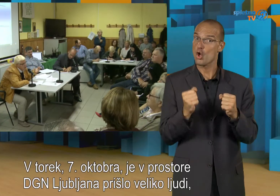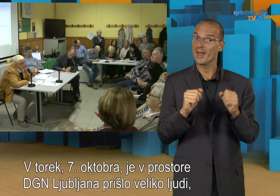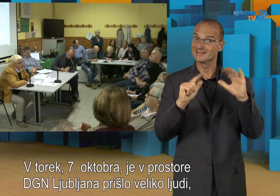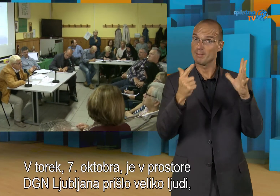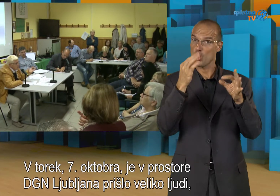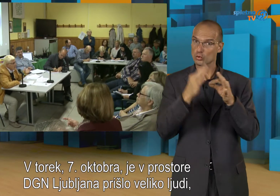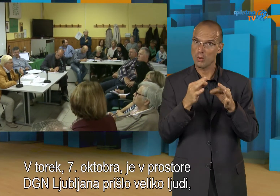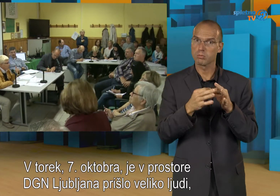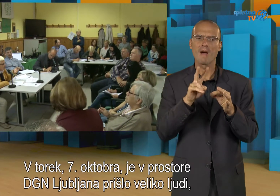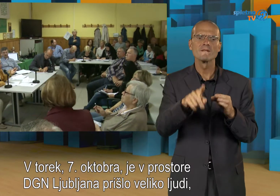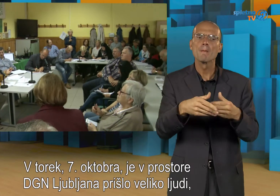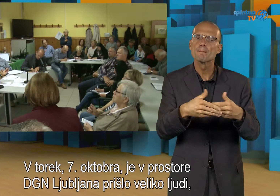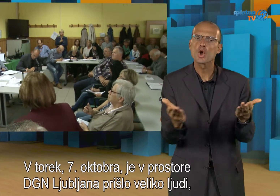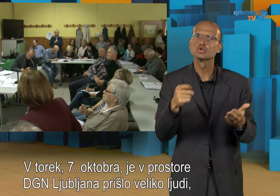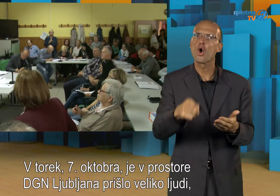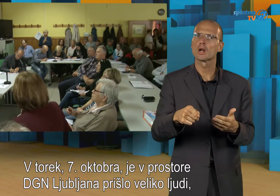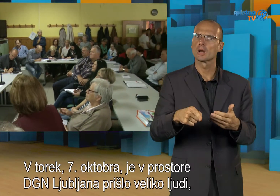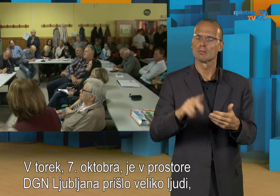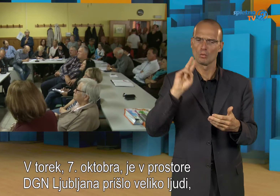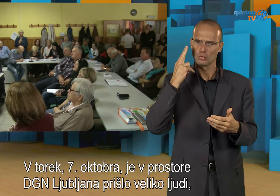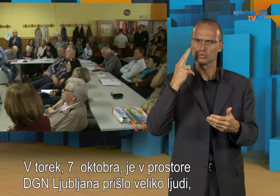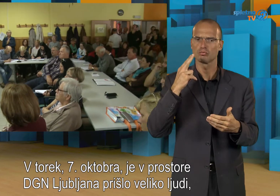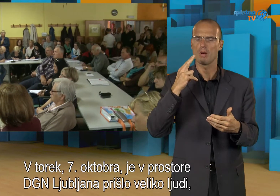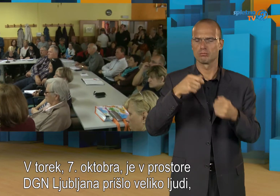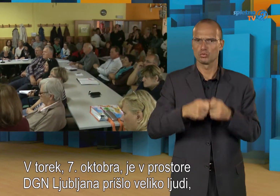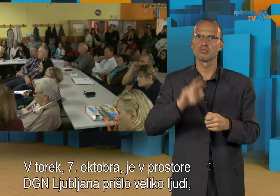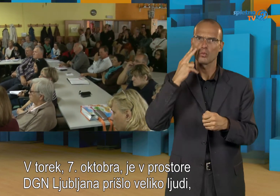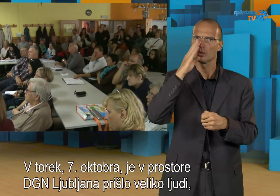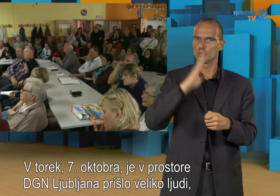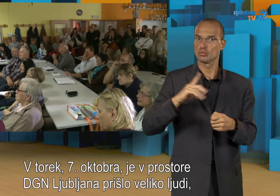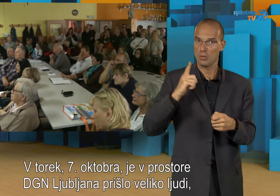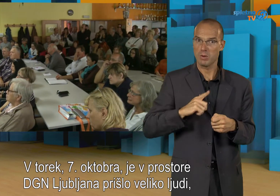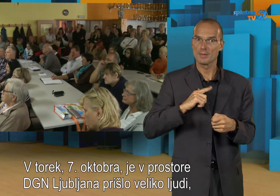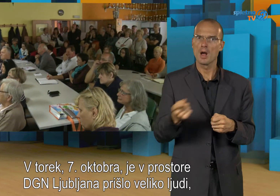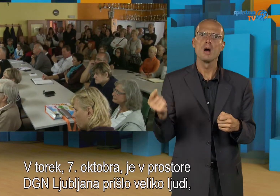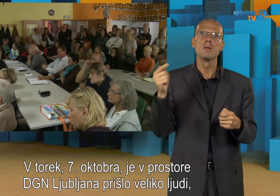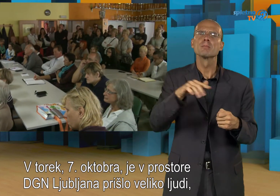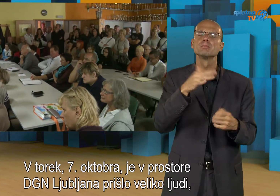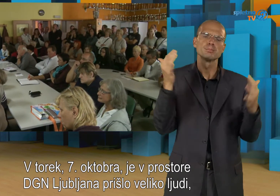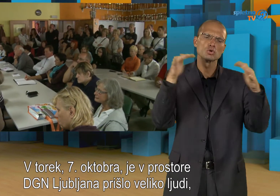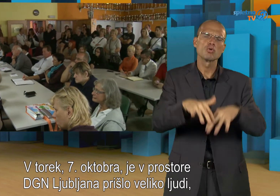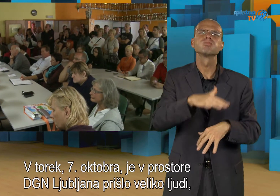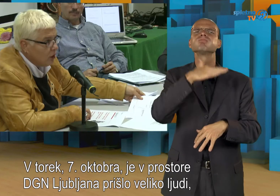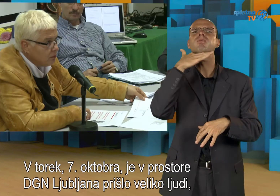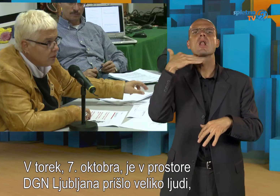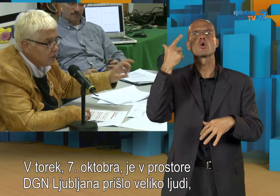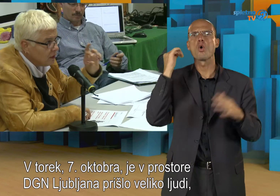V torek 7. oktobra je v prostore DGN Ljubljana prišlo veliko ljudi, ker je tam potekala predstavitev pravilnika o